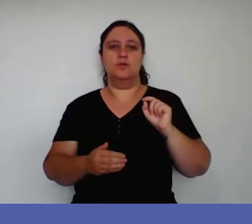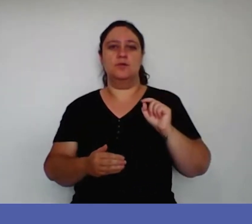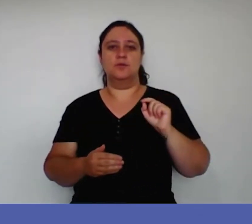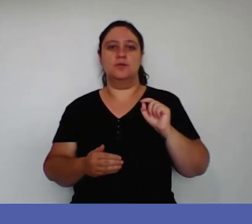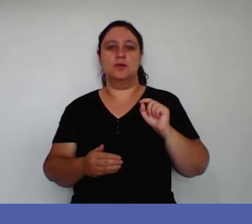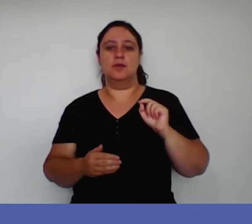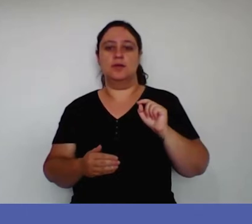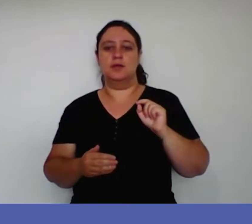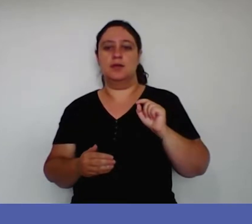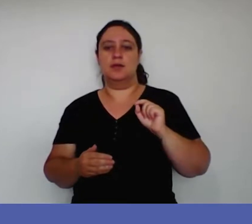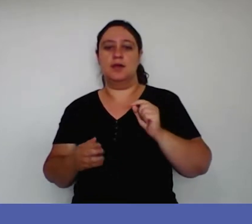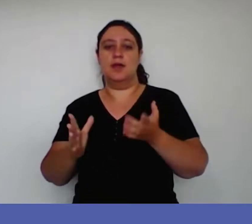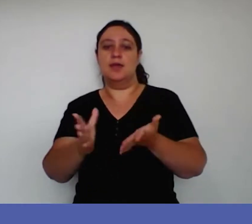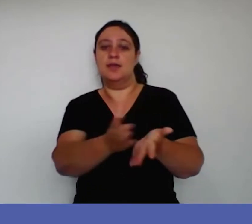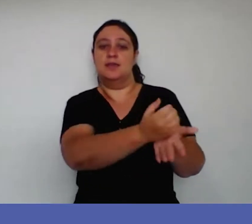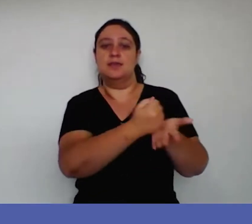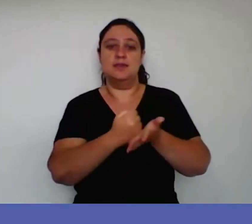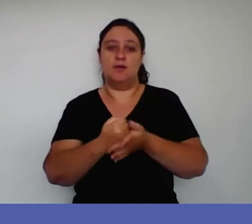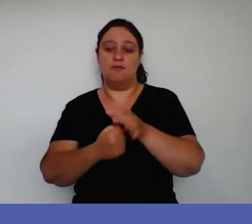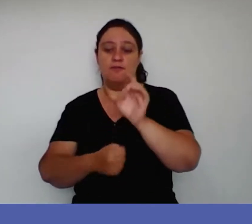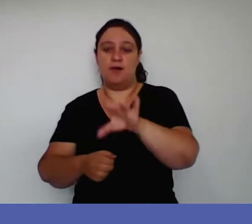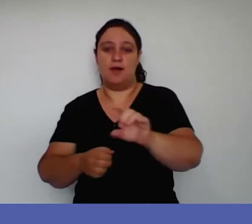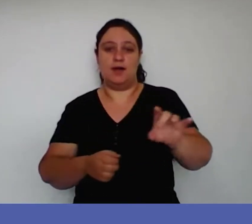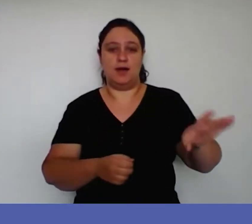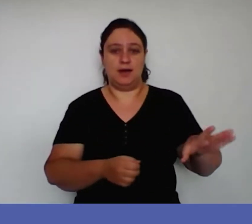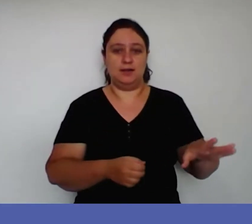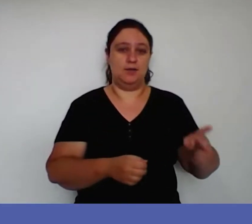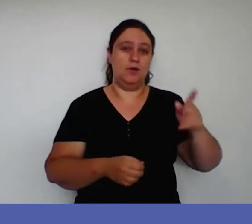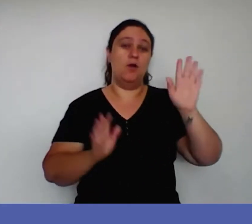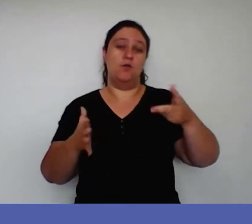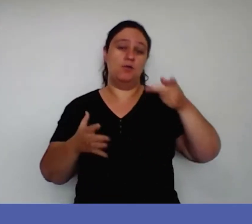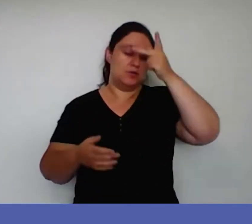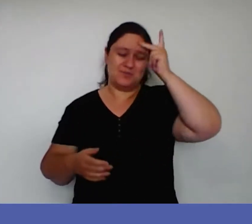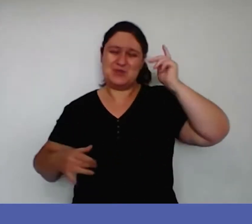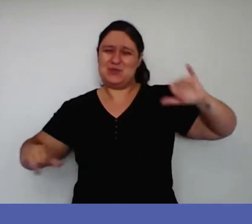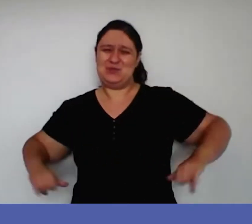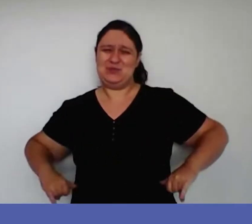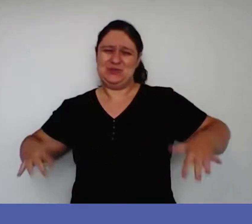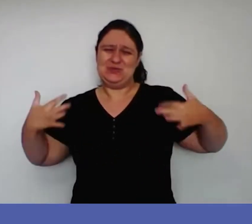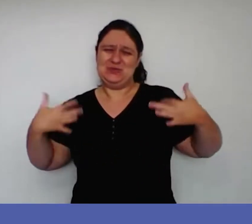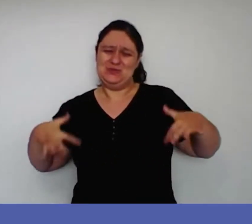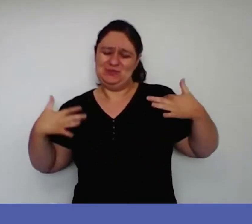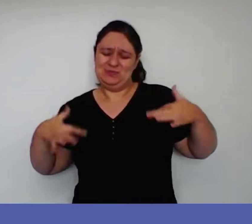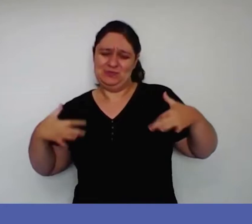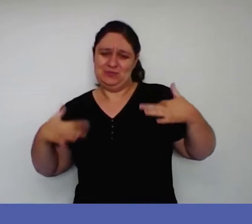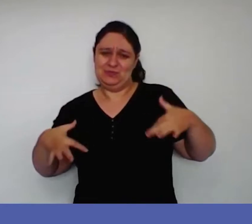estão sendo castigadas, né, pelo império das trevas, estão